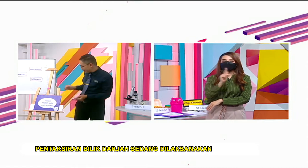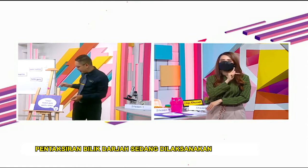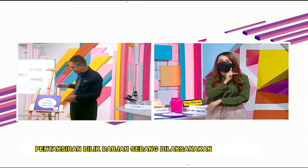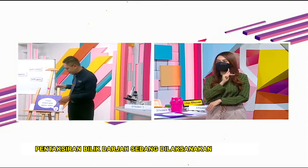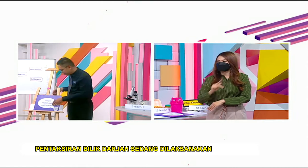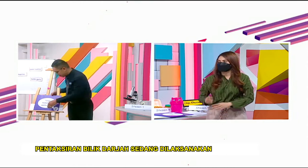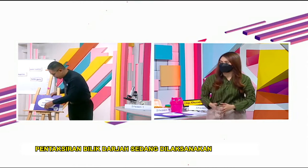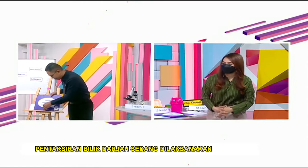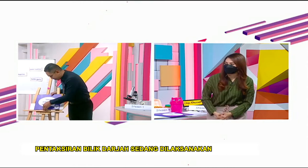eh.